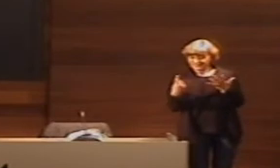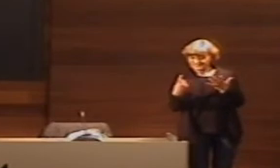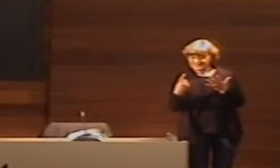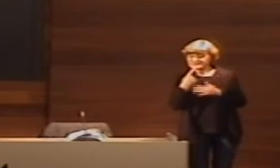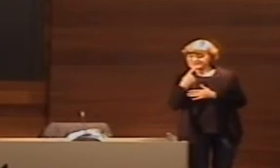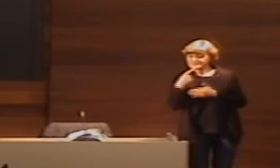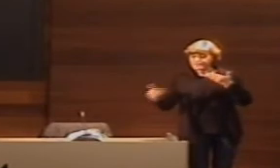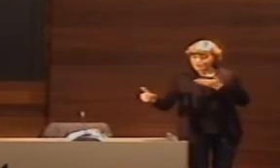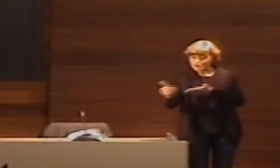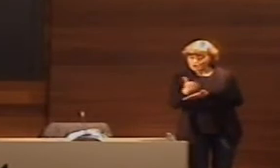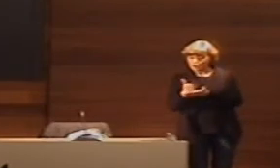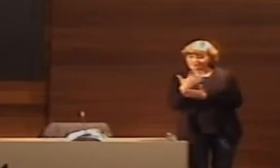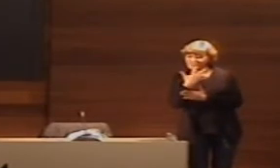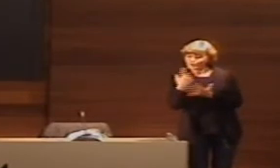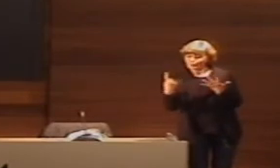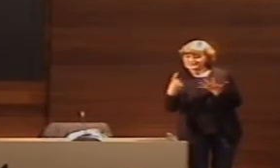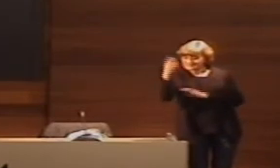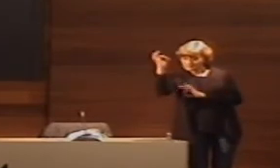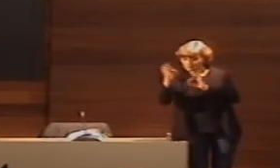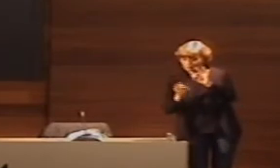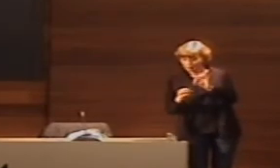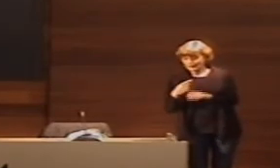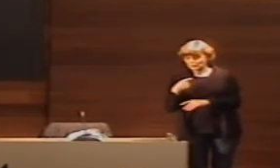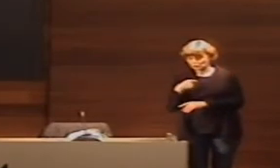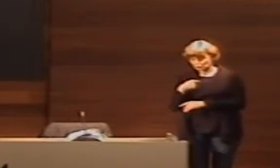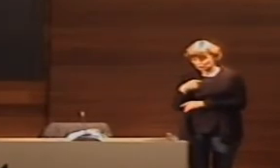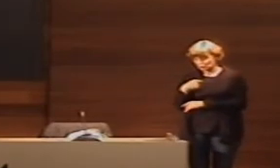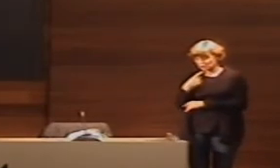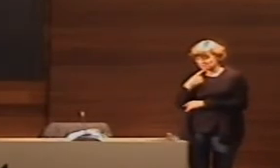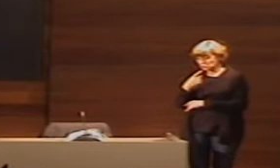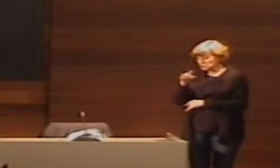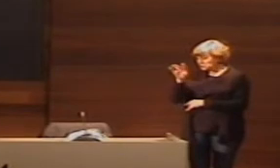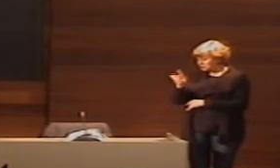sido el 56%. Yo, pues bueno, lo voy a dar por bueno,